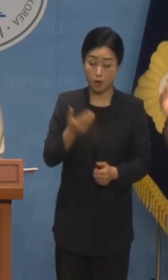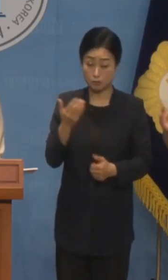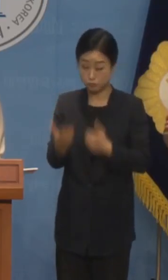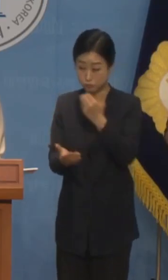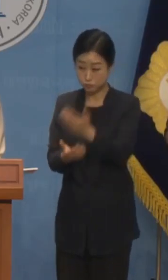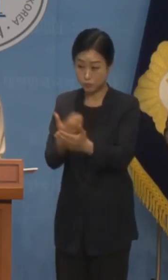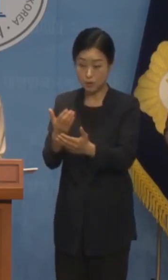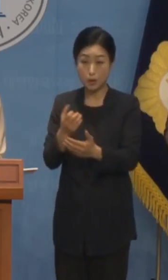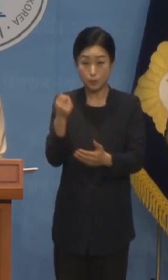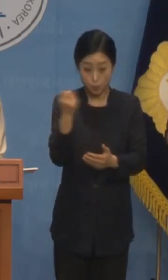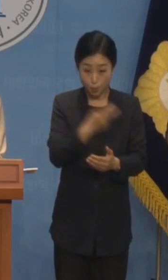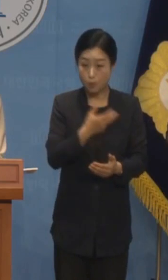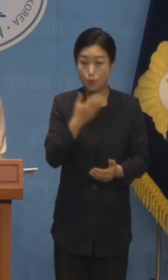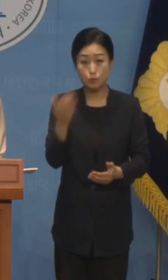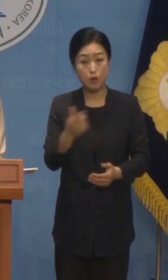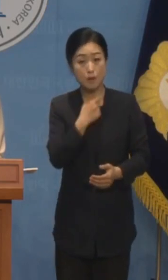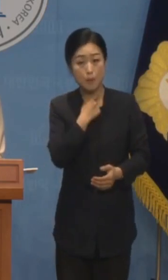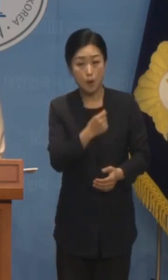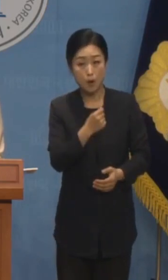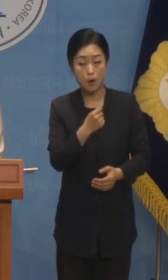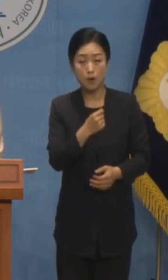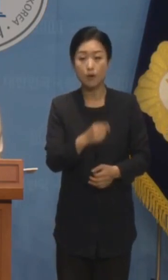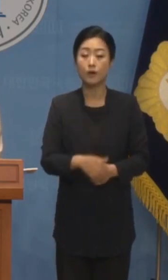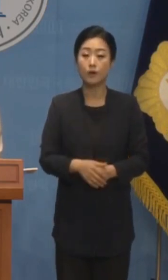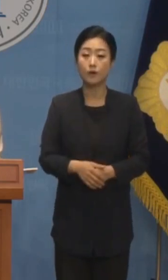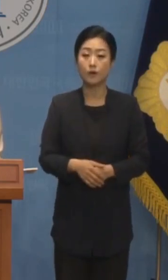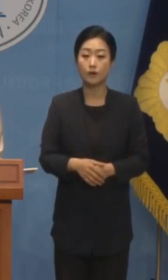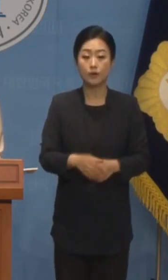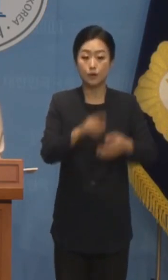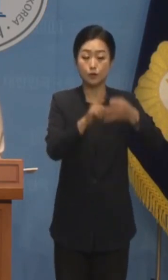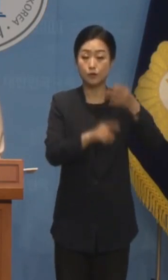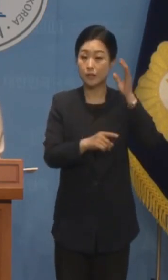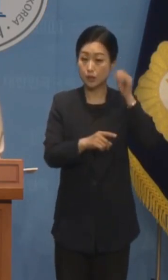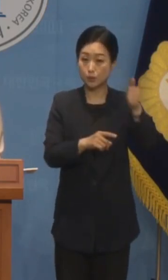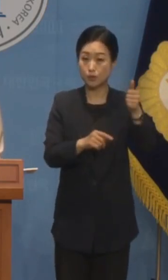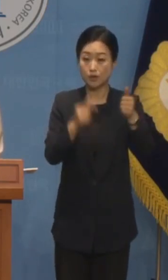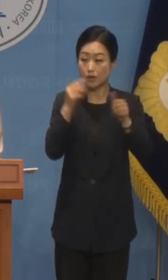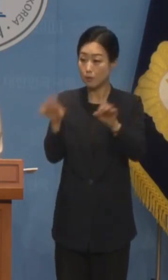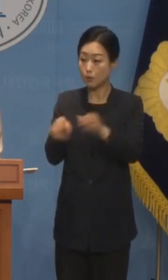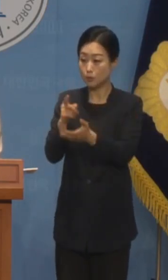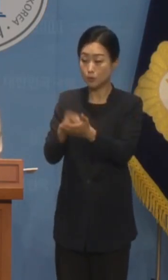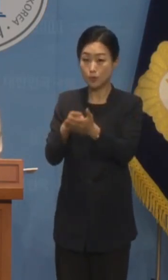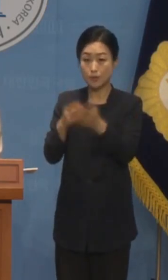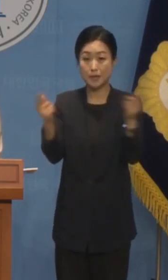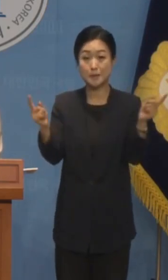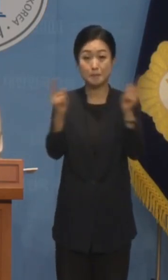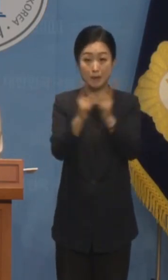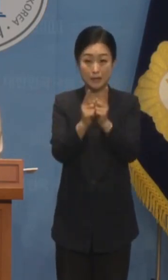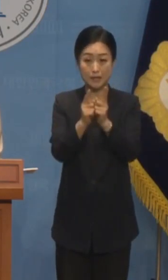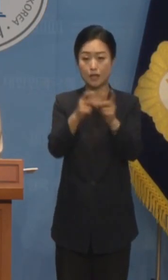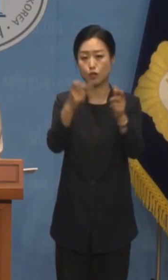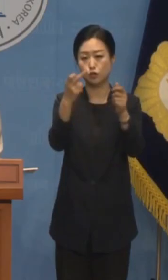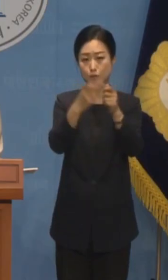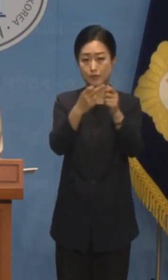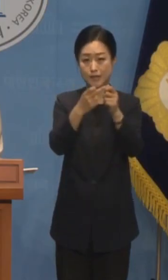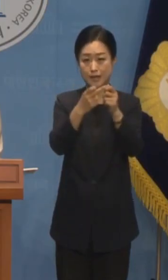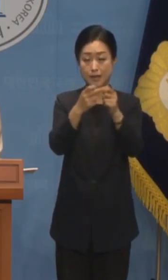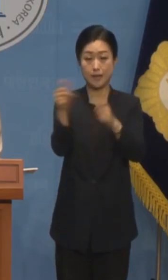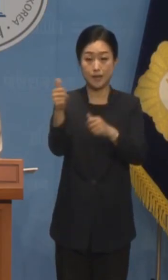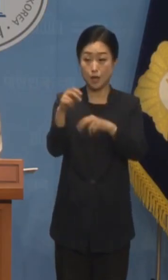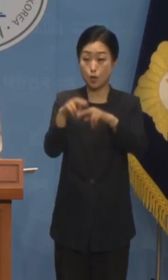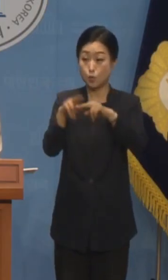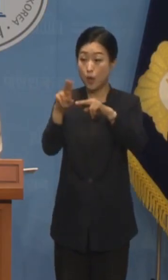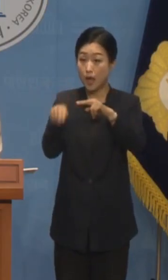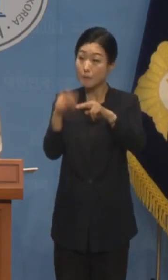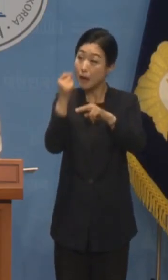남았습니까? 윤 대통령과 기시다 총리의 정상회담은 이번이 12번째입니다. 심지어 기시다 총리는 퇴임이 한